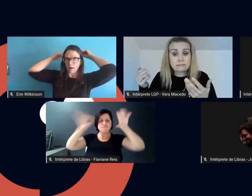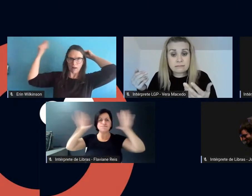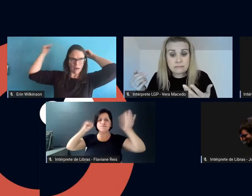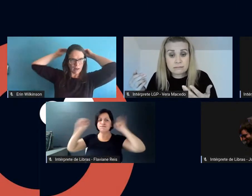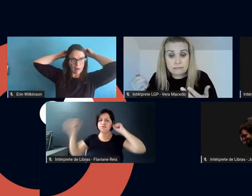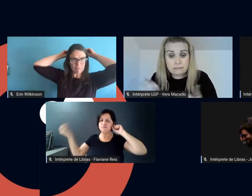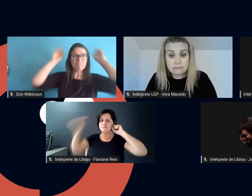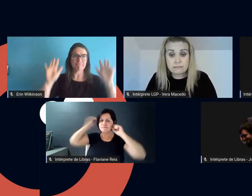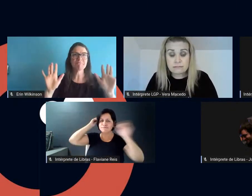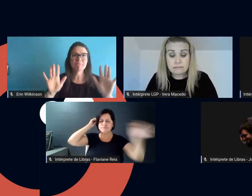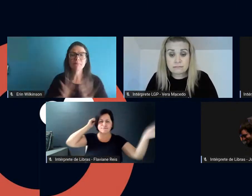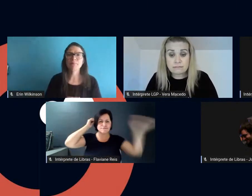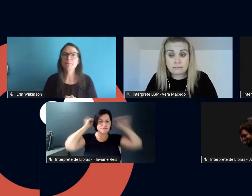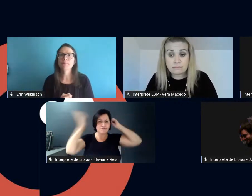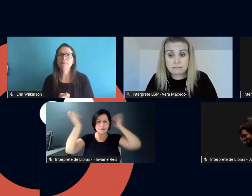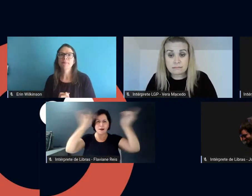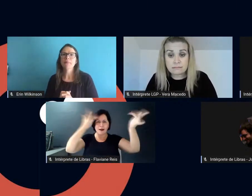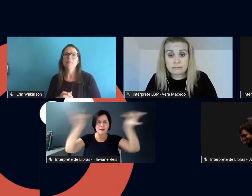Ã,